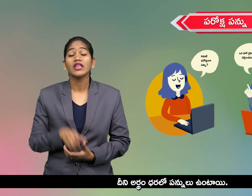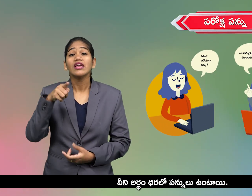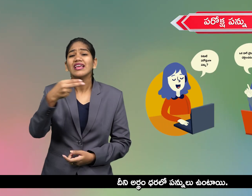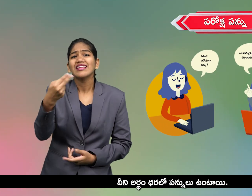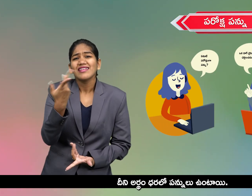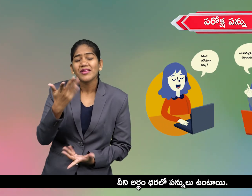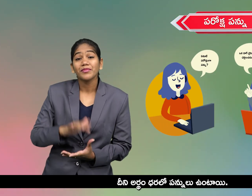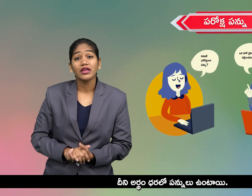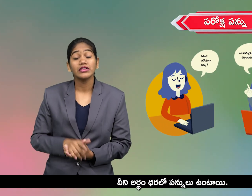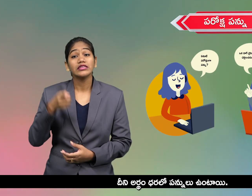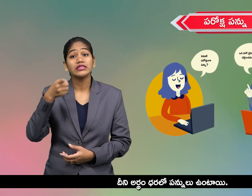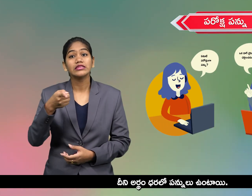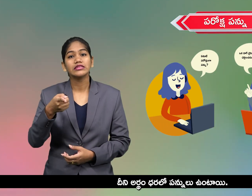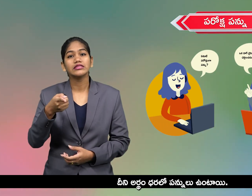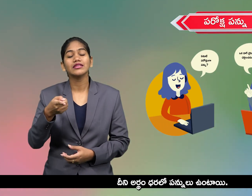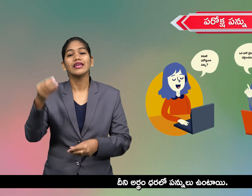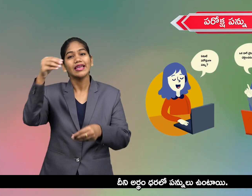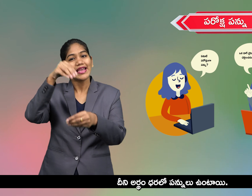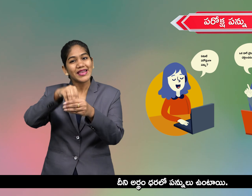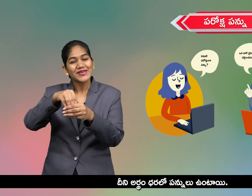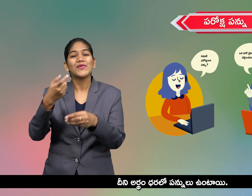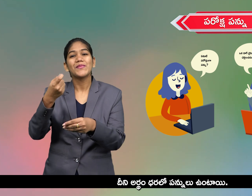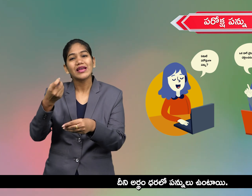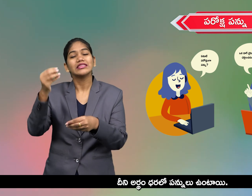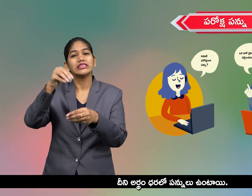దీని అర్థం ధరలో పన్నులు ఉంటాయి.